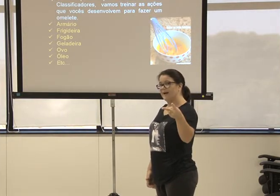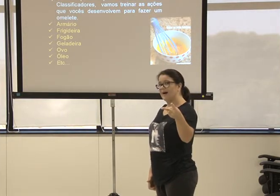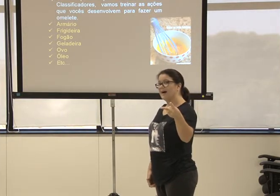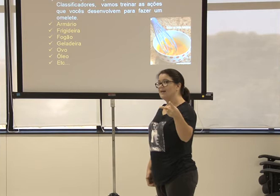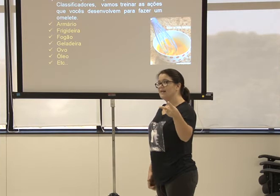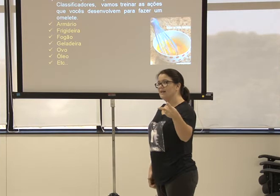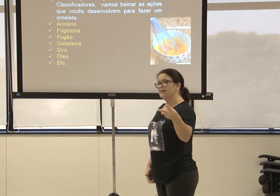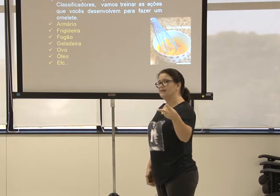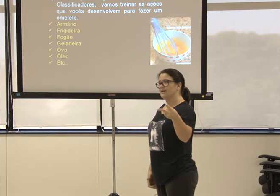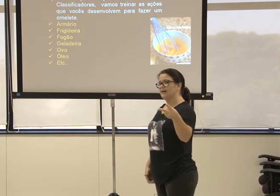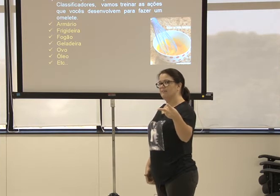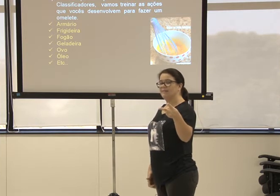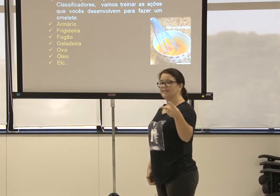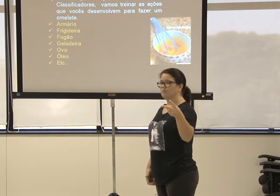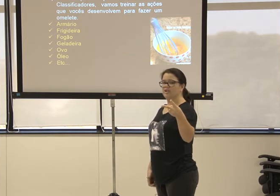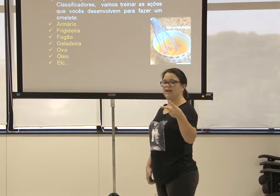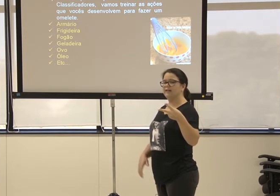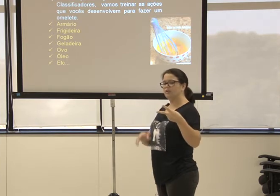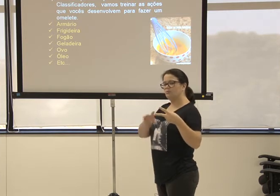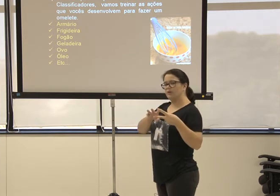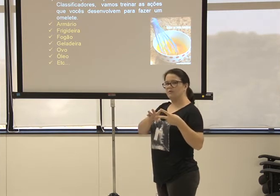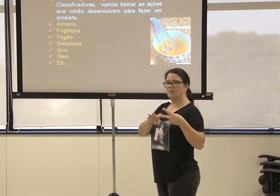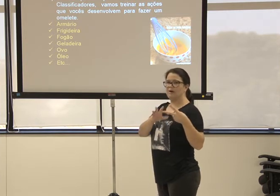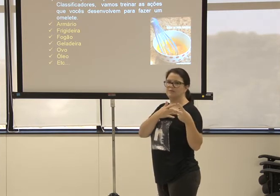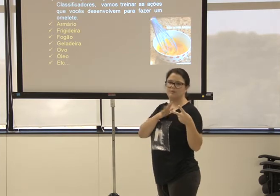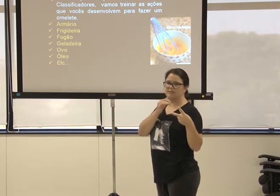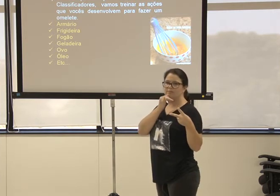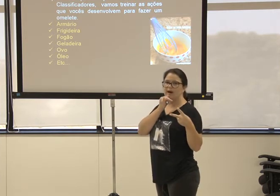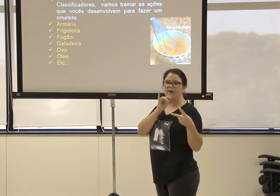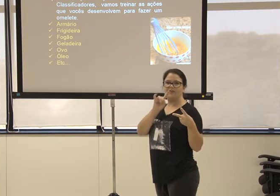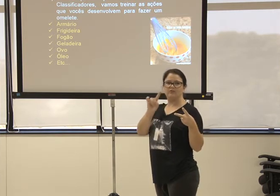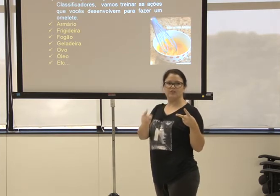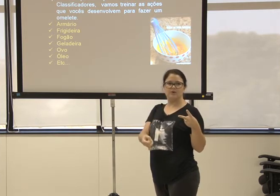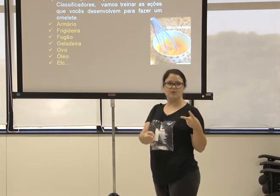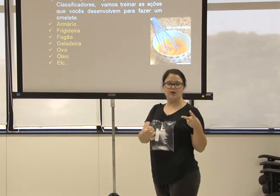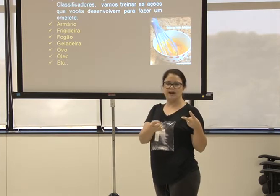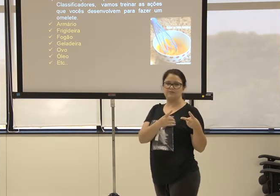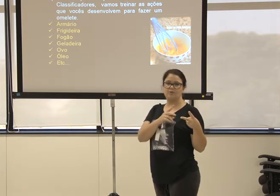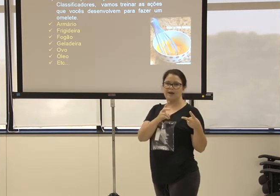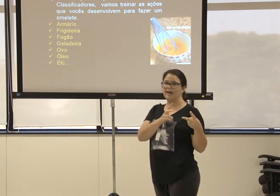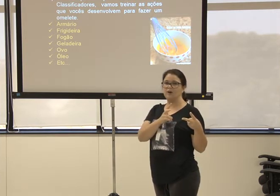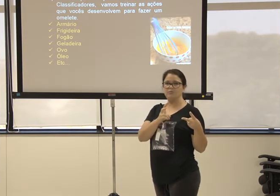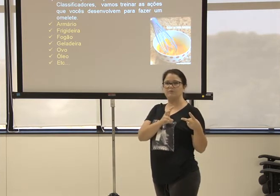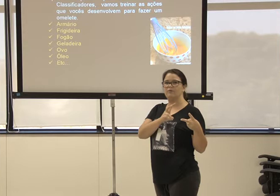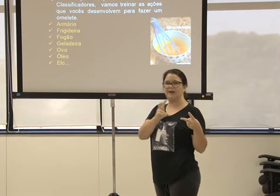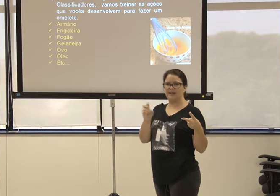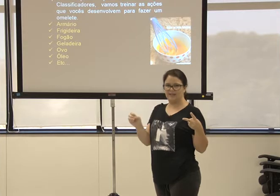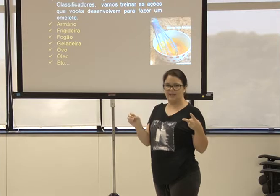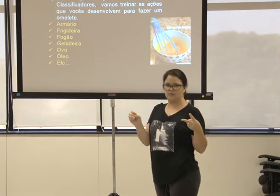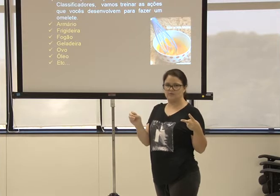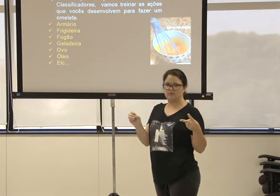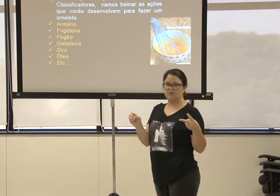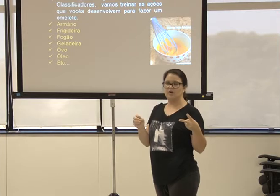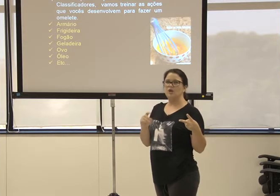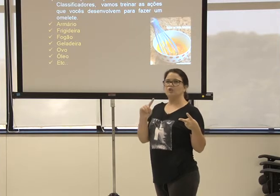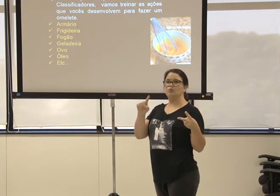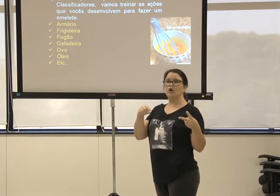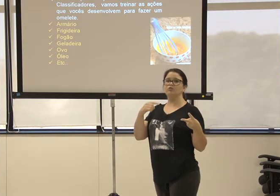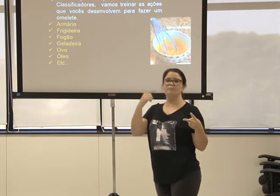pagar, mesmo que entre o mínimo e o máximo, por exemplo, a fatura deu R$1.000, vou pagar não o mínimo, vou pagar 500. No outro mês